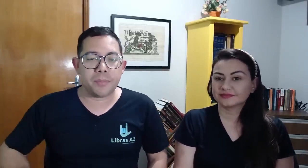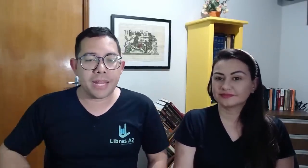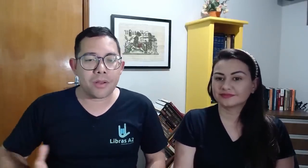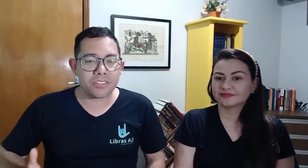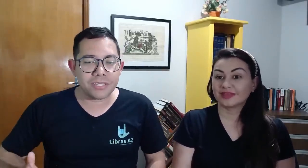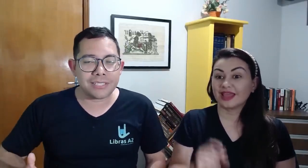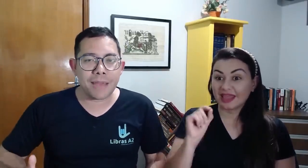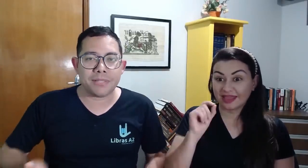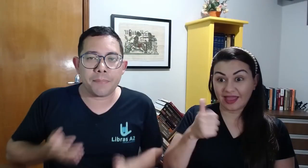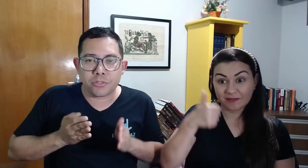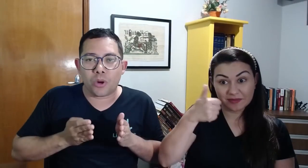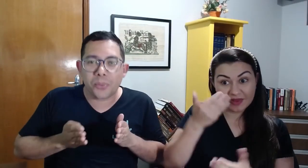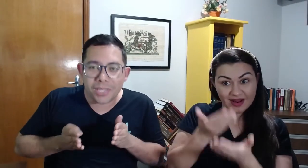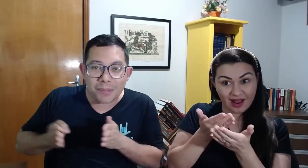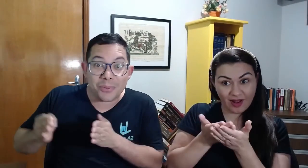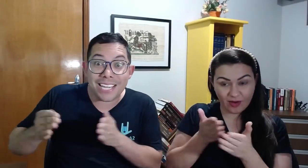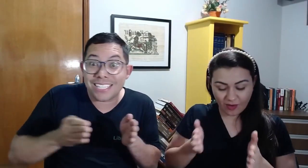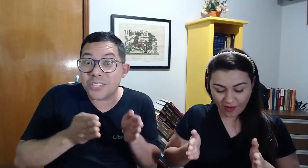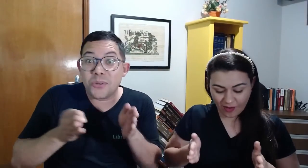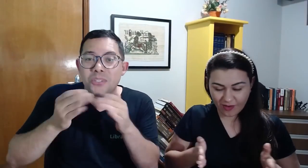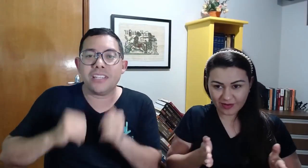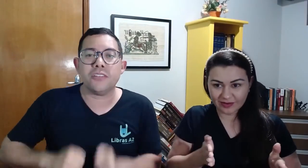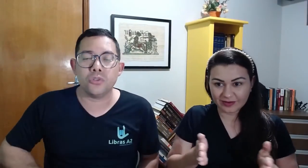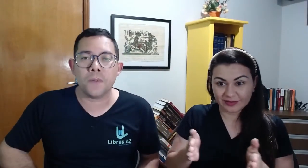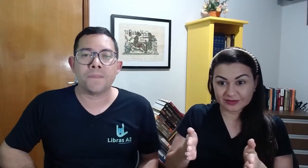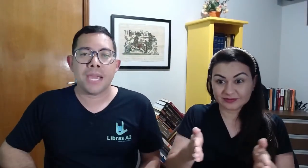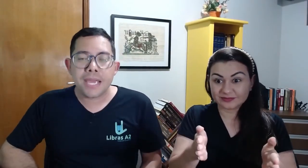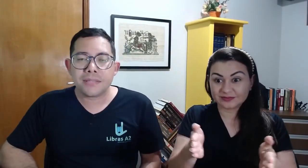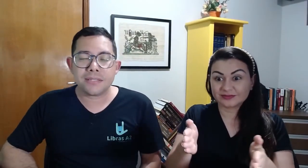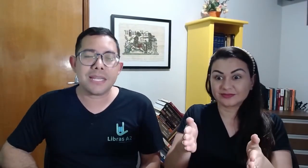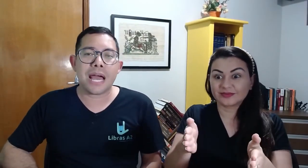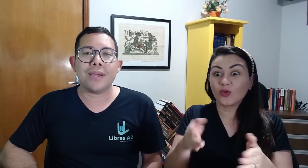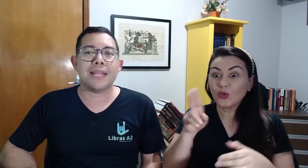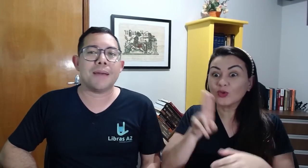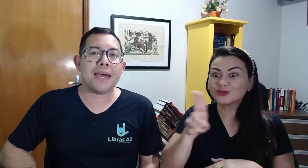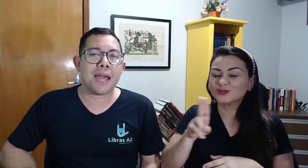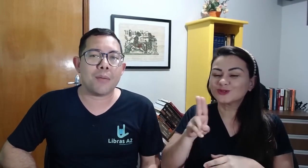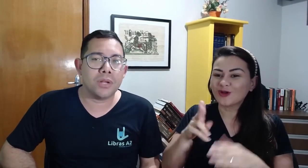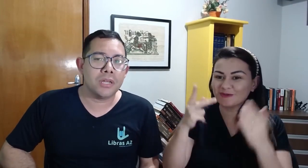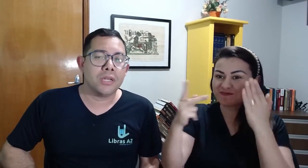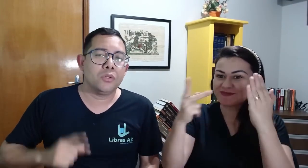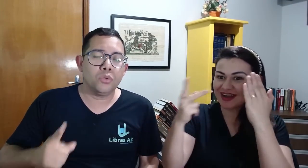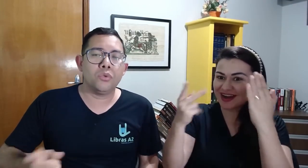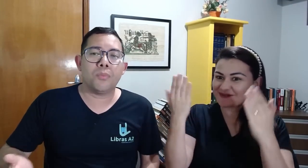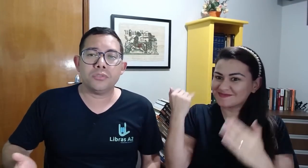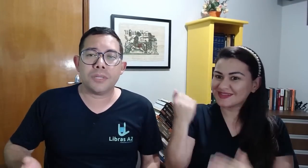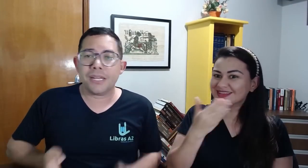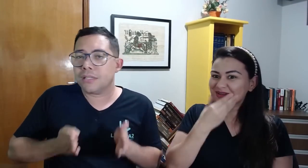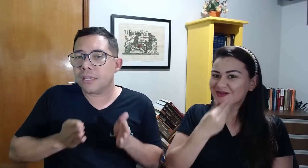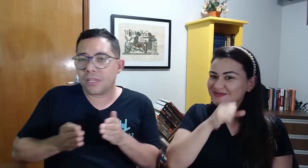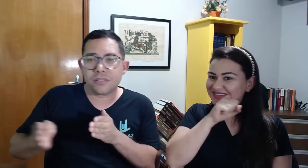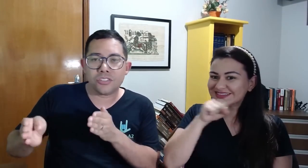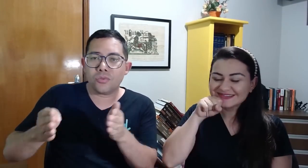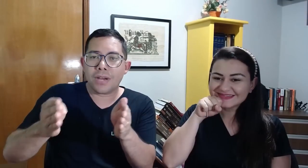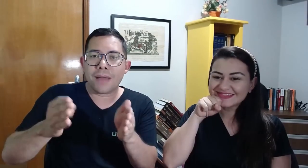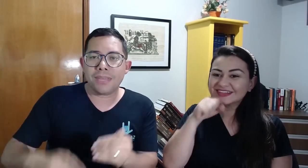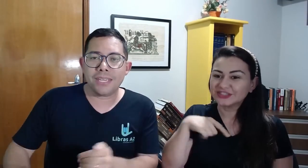primeira aula já sabe, tá, pessoal? Por quê? Porque a gente utilizou esse sinal aí na parábola do bom samaritano, que existia um caminho